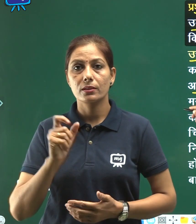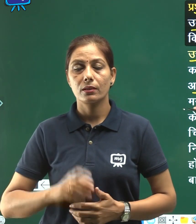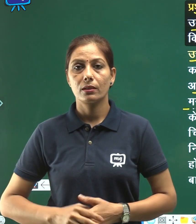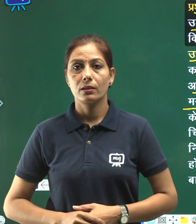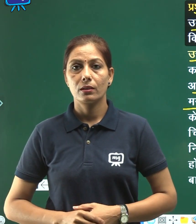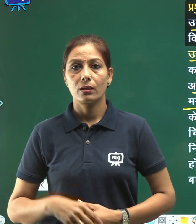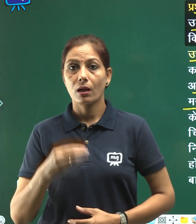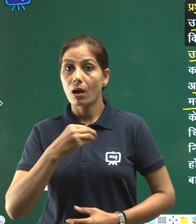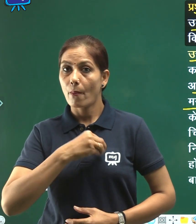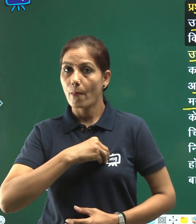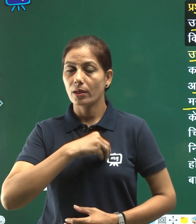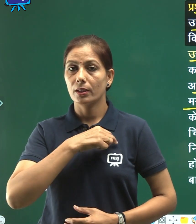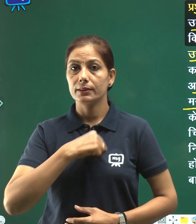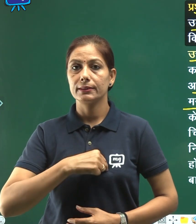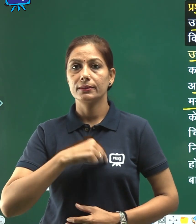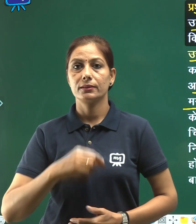मन